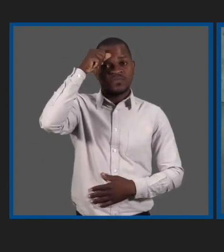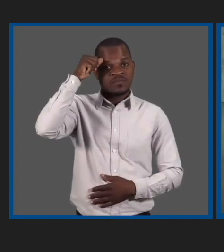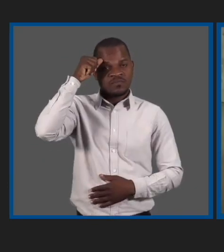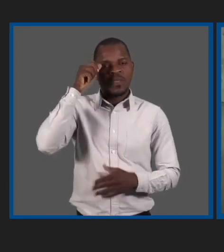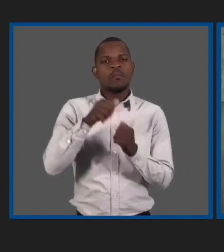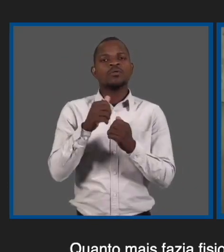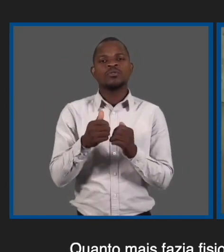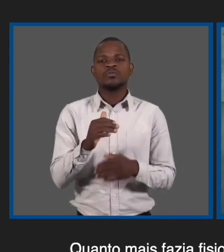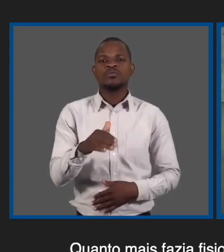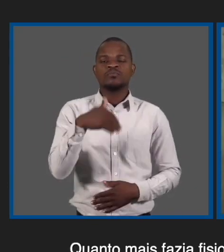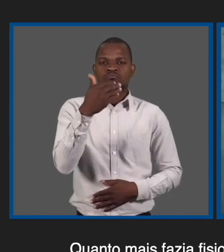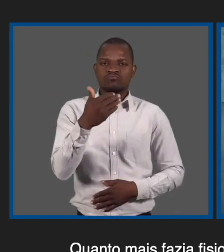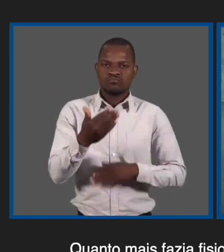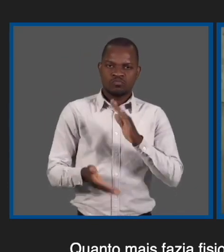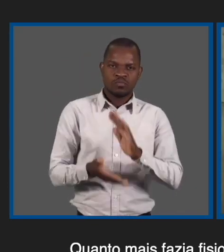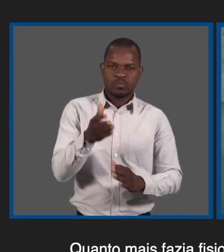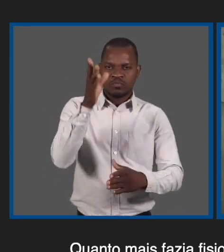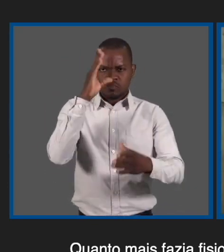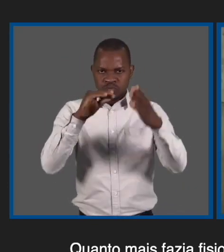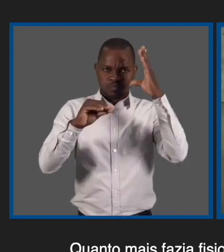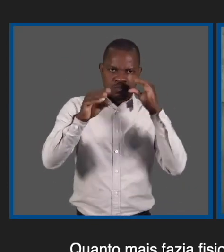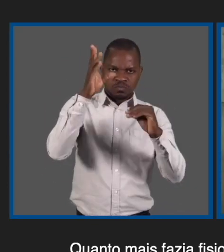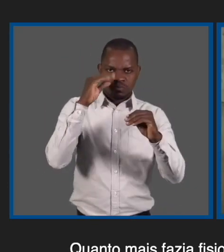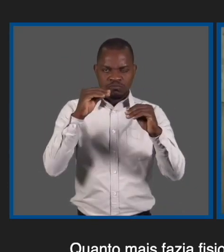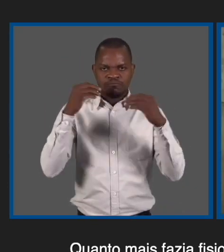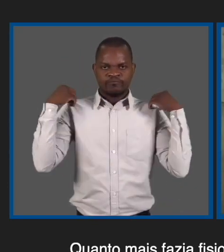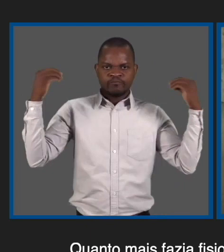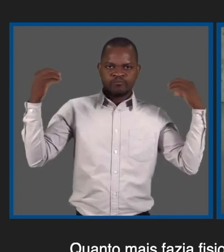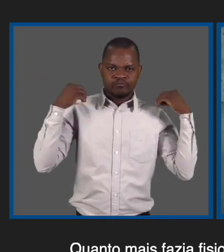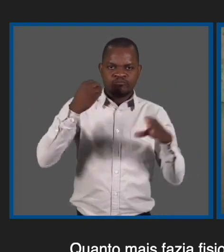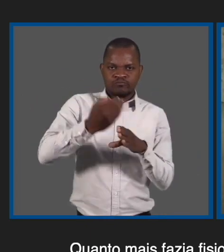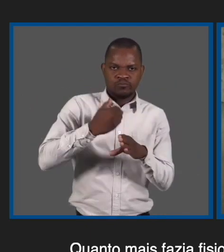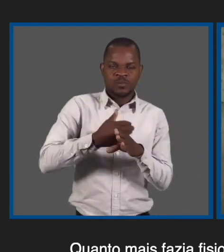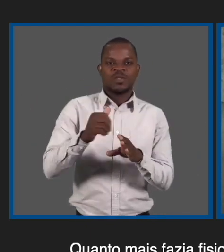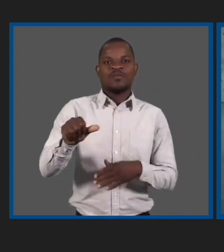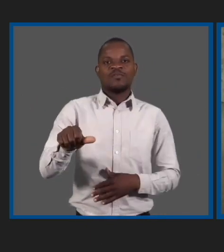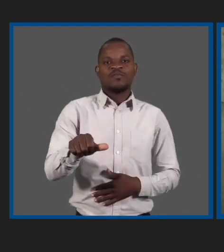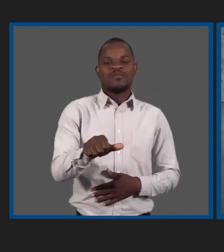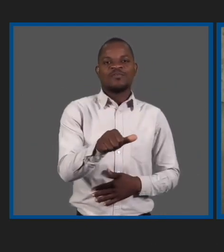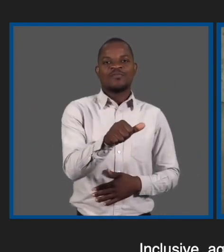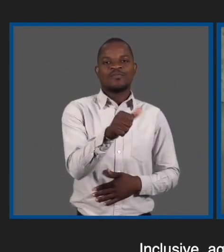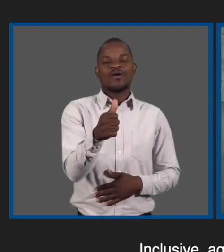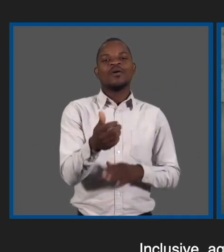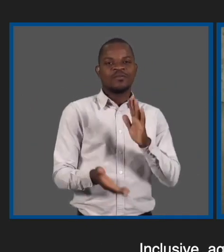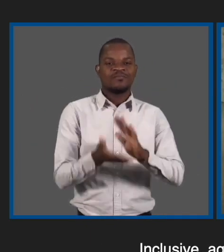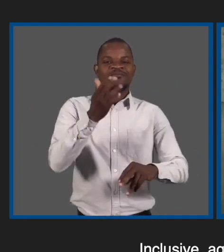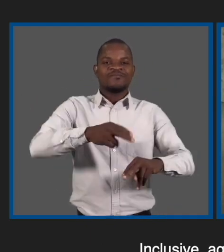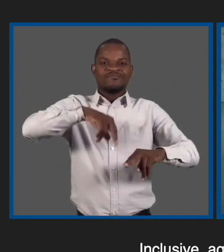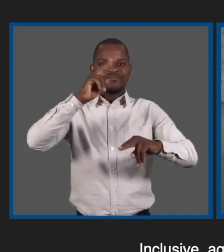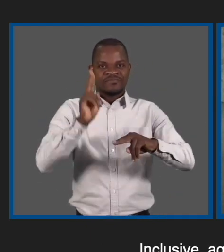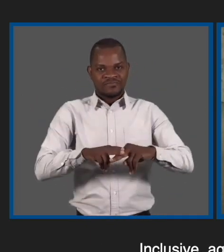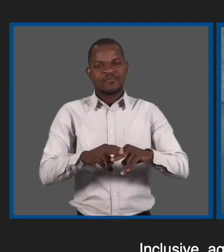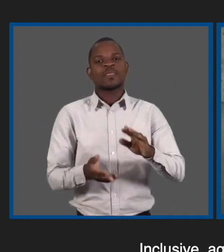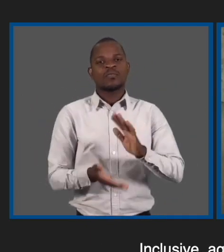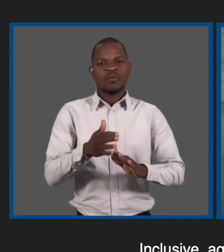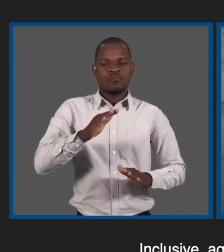cada vez mais que fazia fisioterapia as coisas ficavam melhor. Inclusive agora já senta,